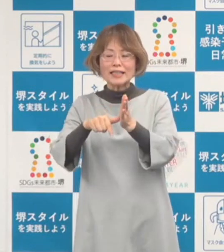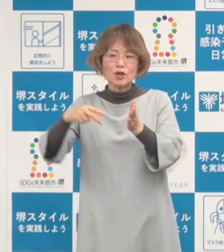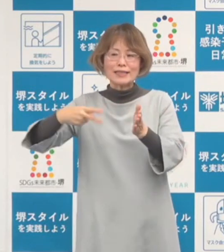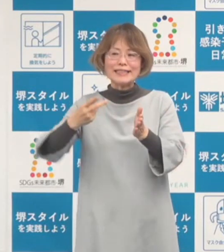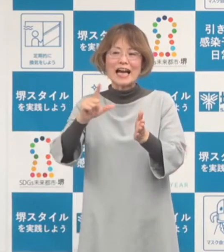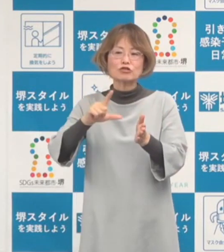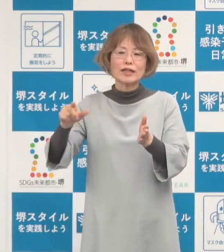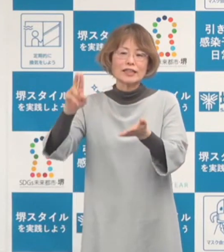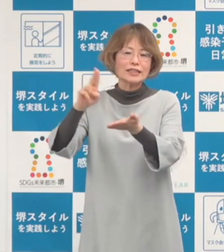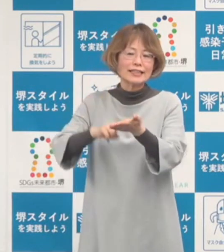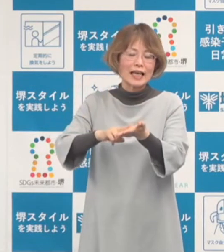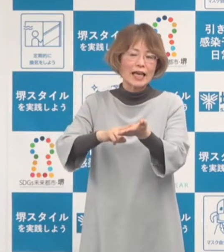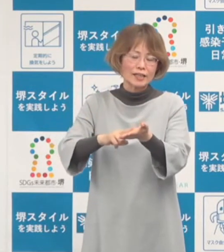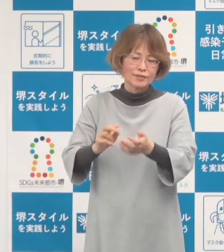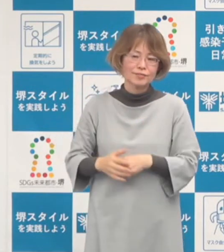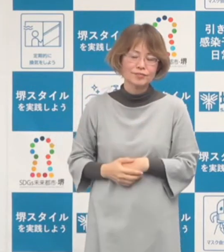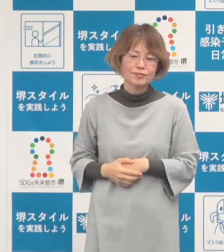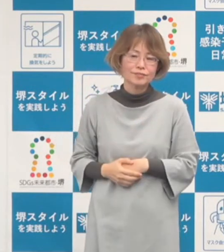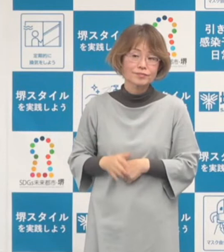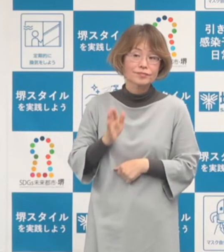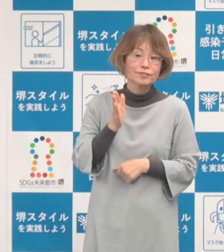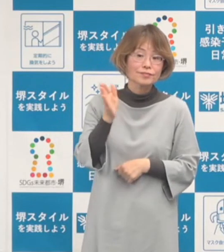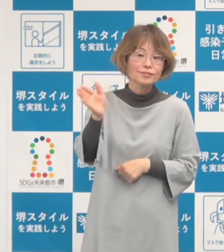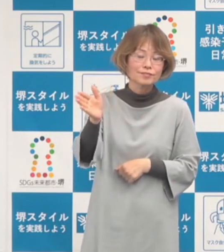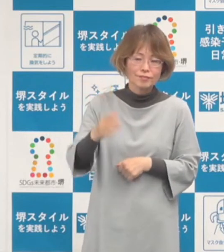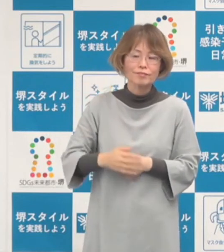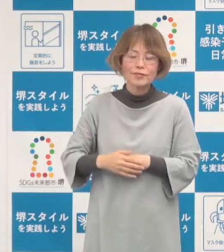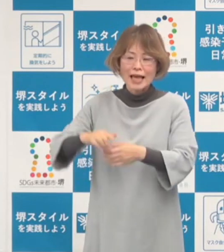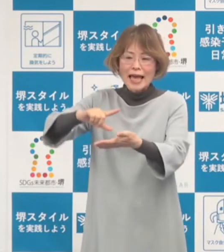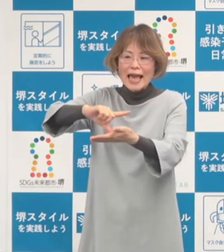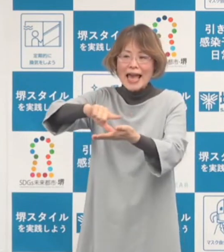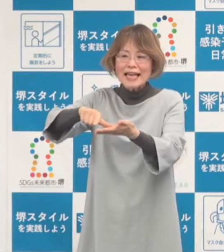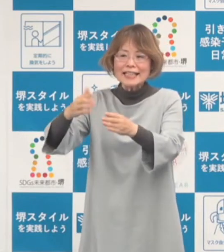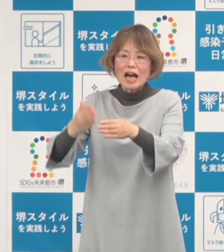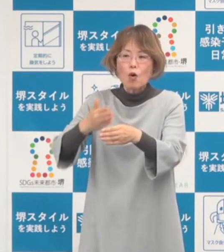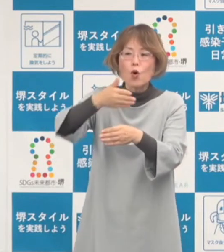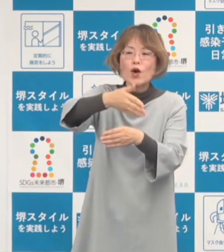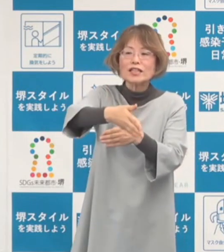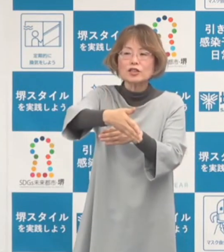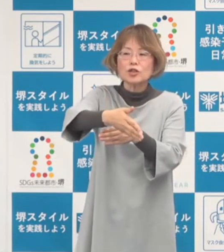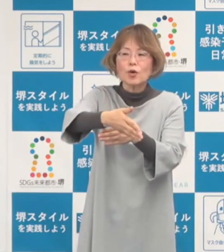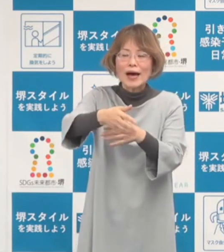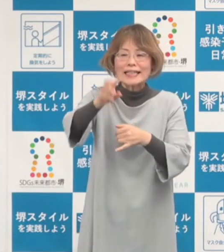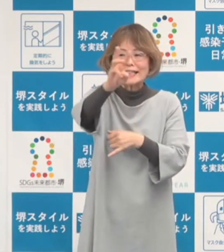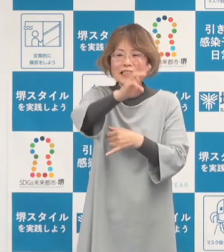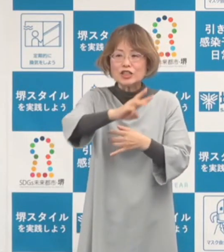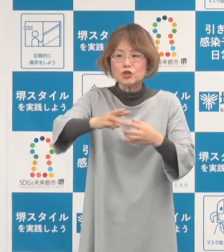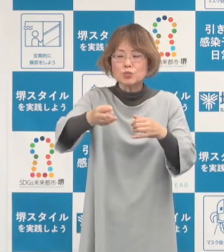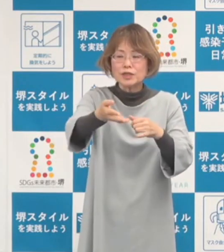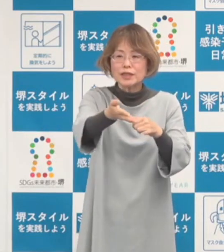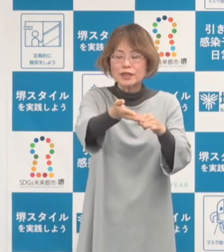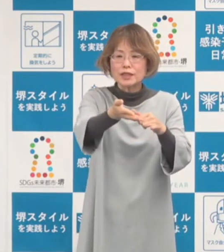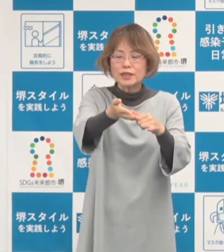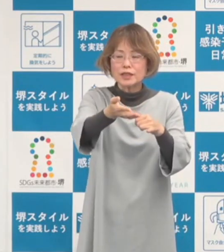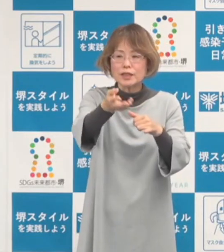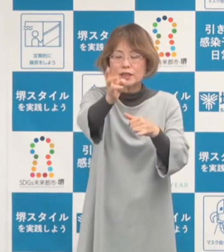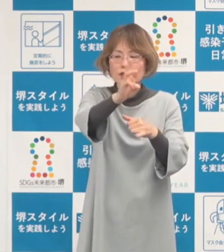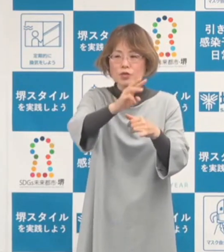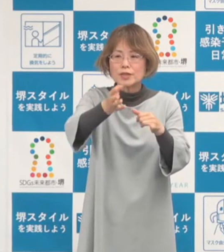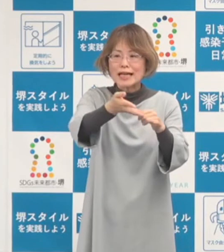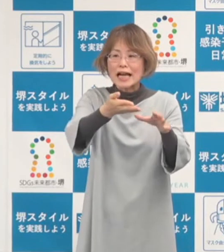以上です。 エリアを越えるのは泉ヶ丘駅のみということになるんですかね、行き先としては。